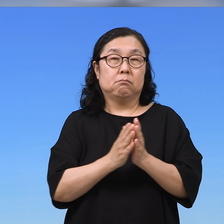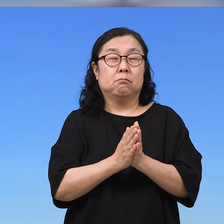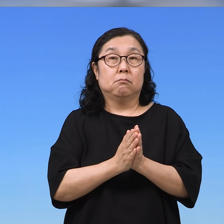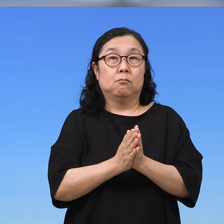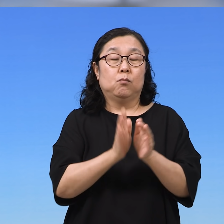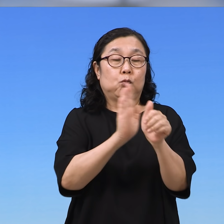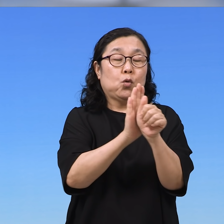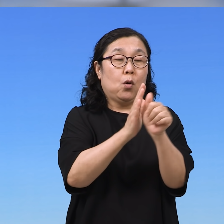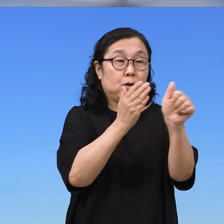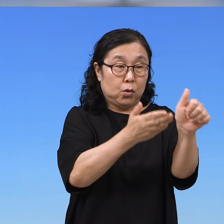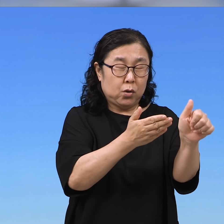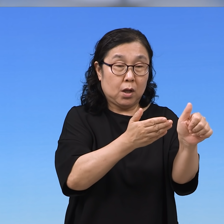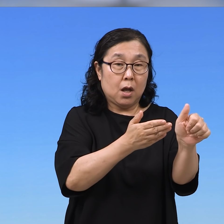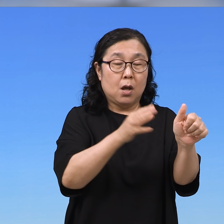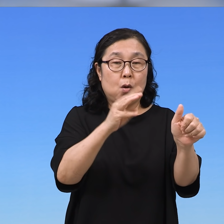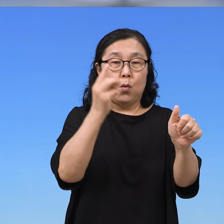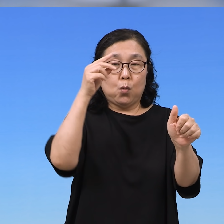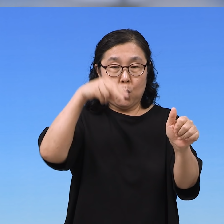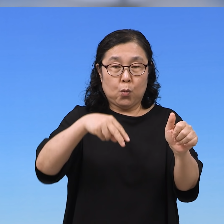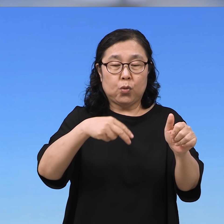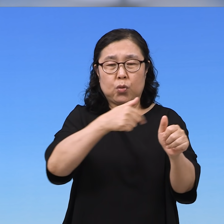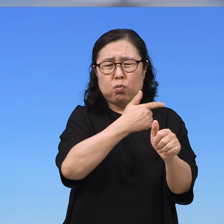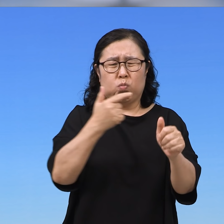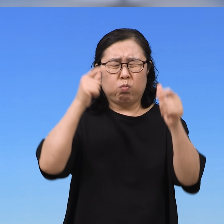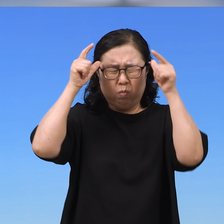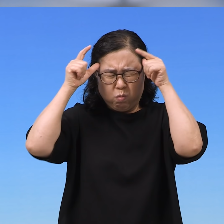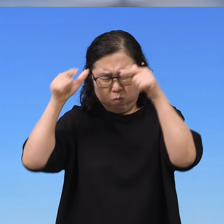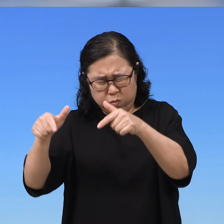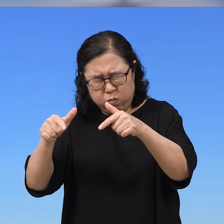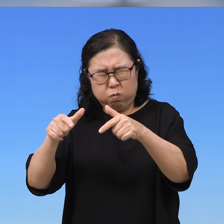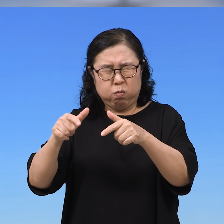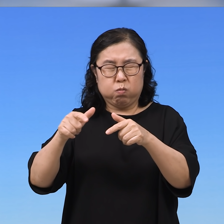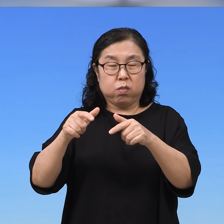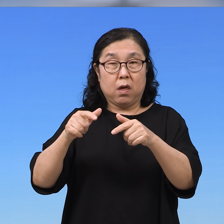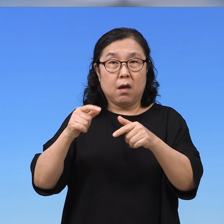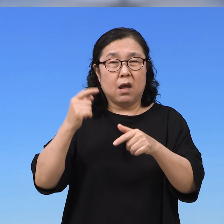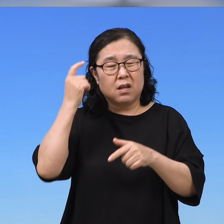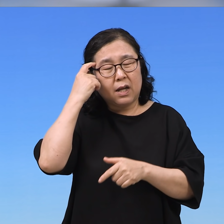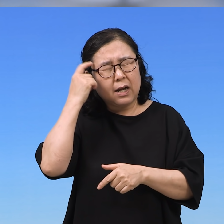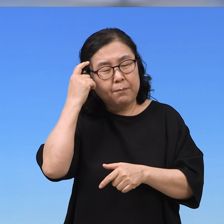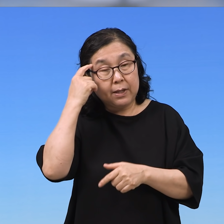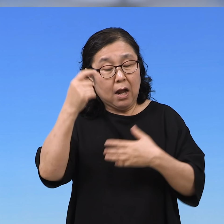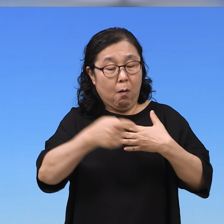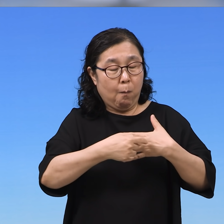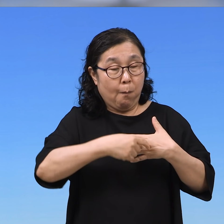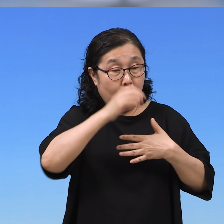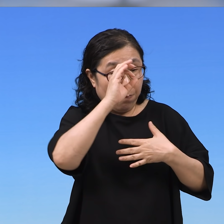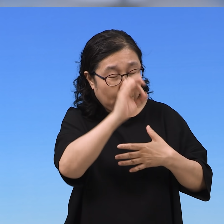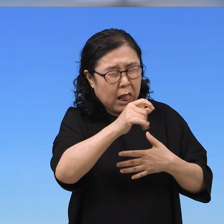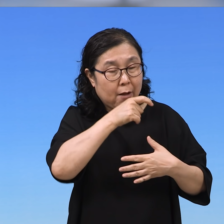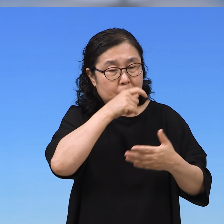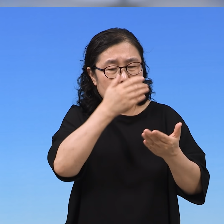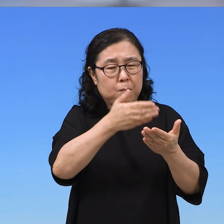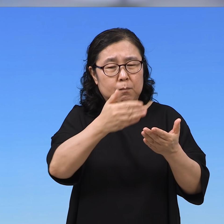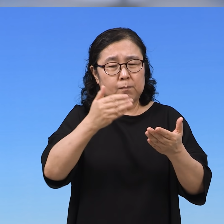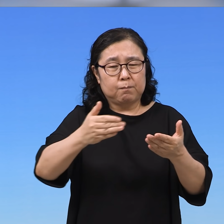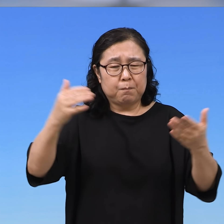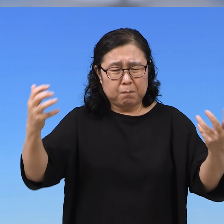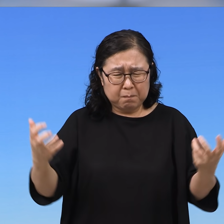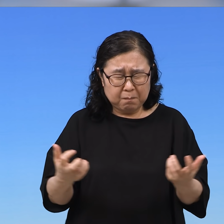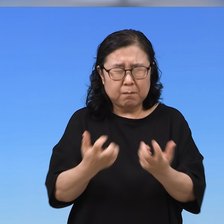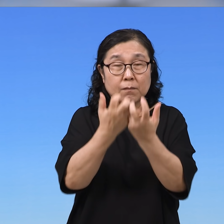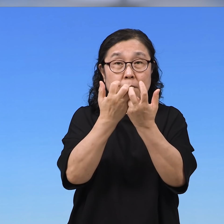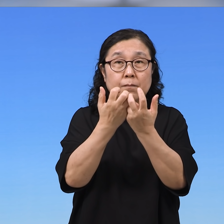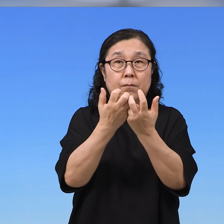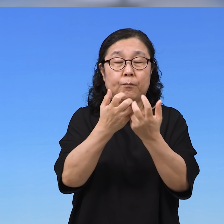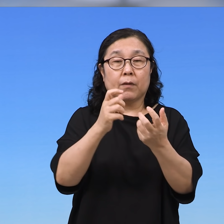해줬더니 이 롯이 너무나 어리석은 판단을 하는 겁니다. 그저 겉으로 보기에 물이